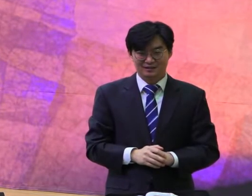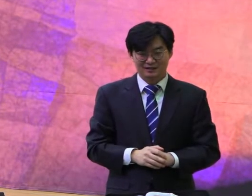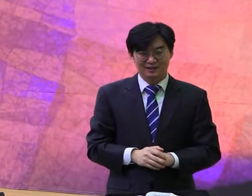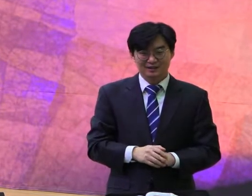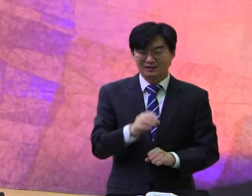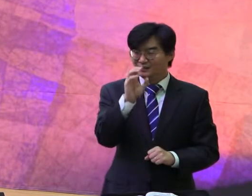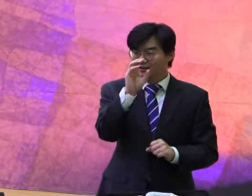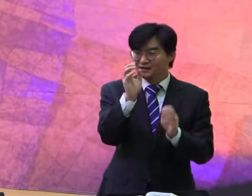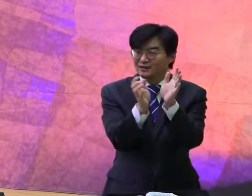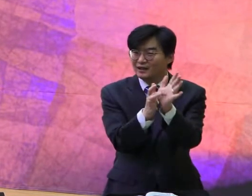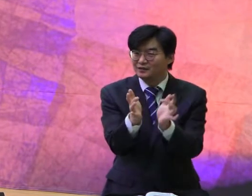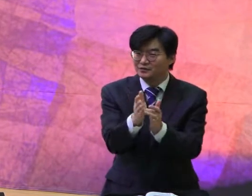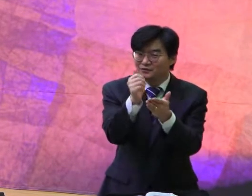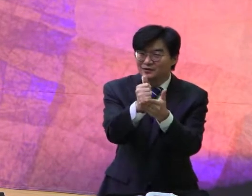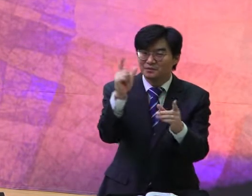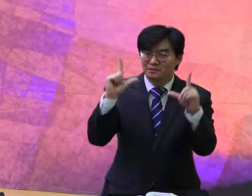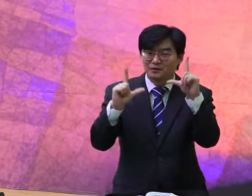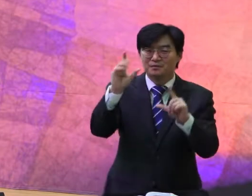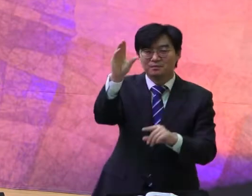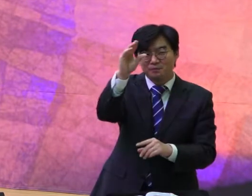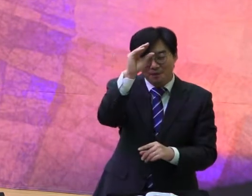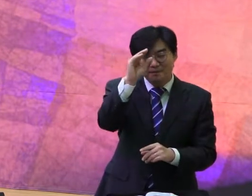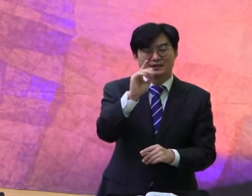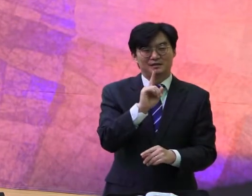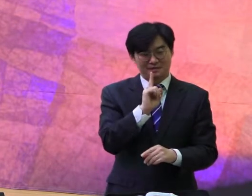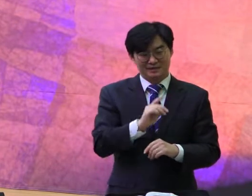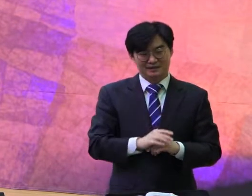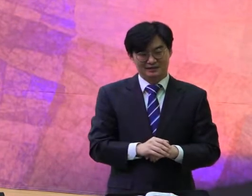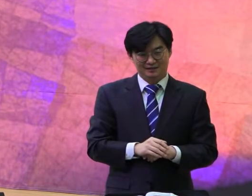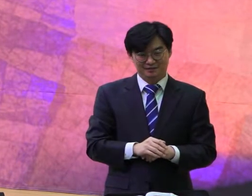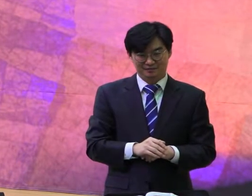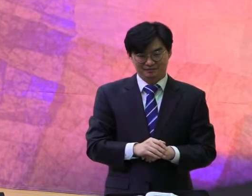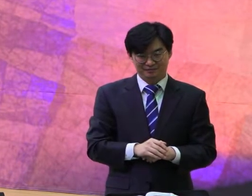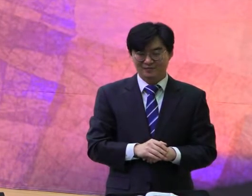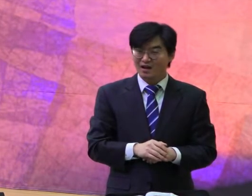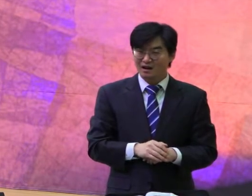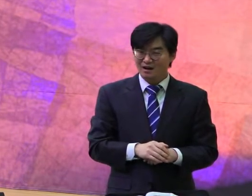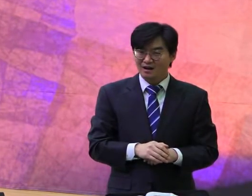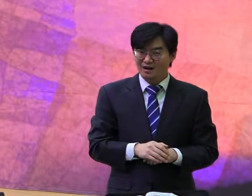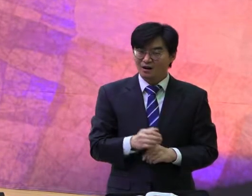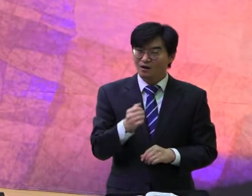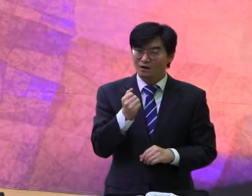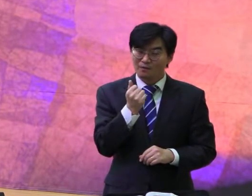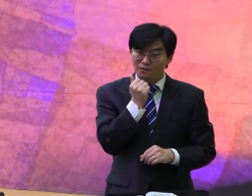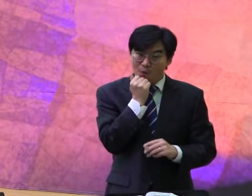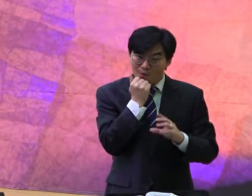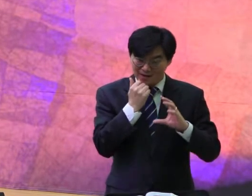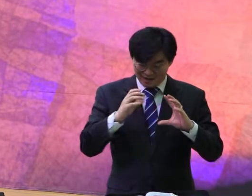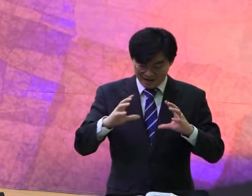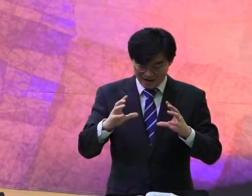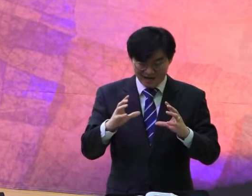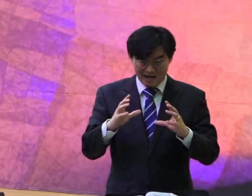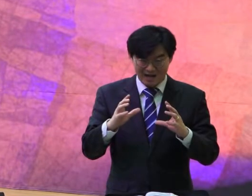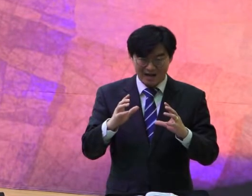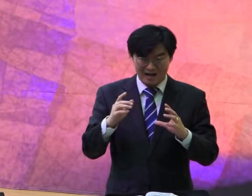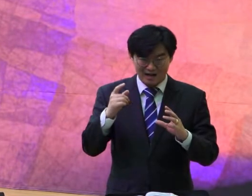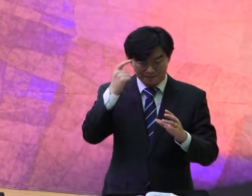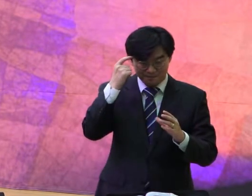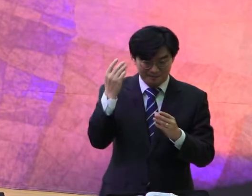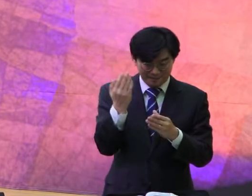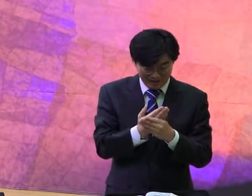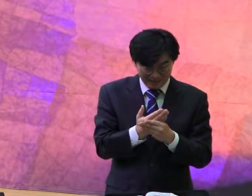그리스도를 본받아 라고 하는 기독교 고전을 쓴 독일의 영성가 토마스 아켄피스는 십자가에 대해서 자주 이야기했는데 이렇게